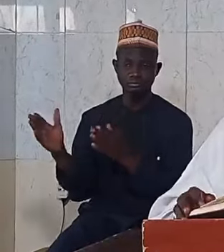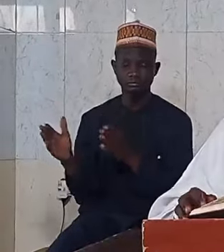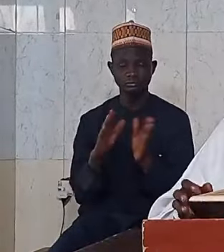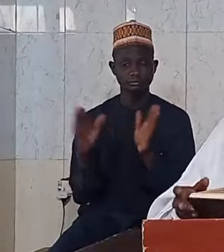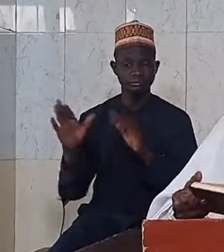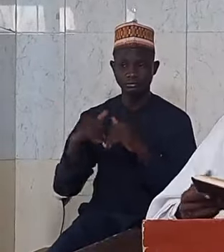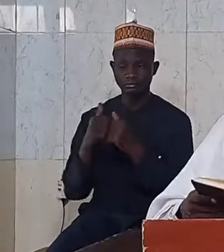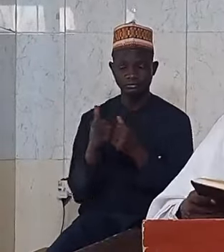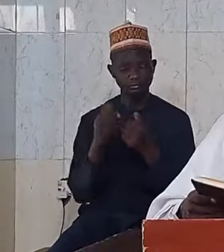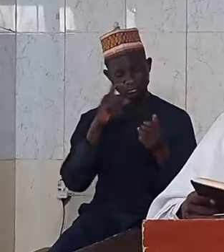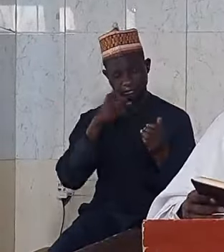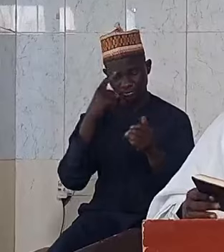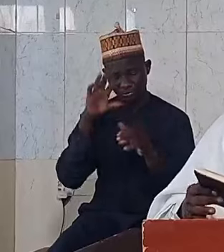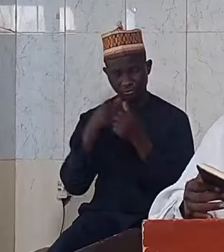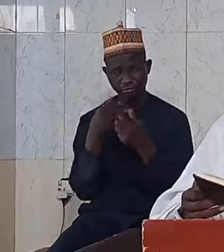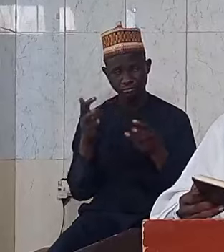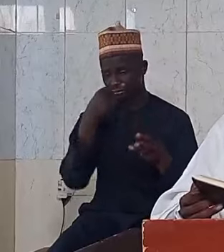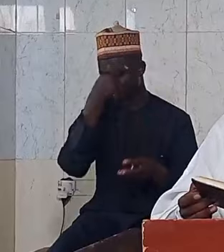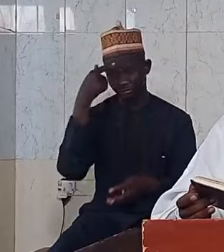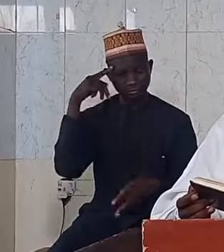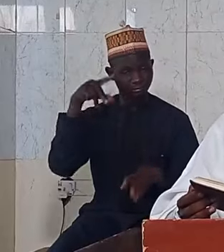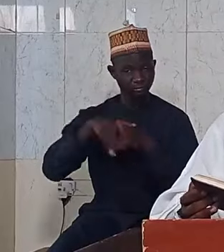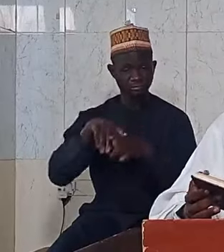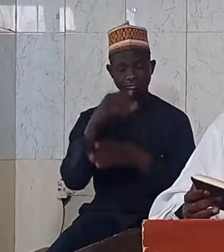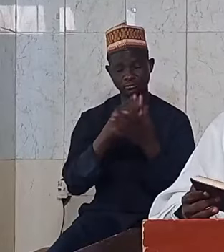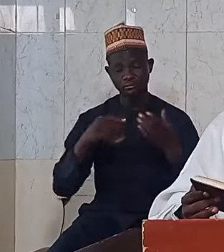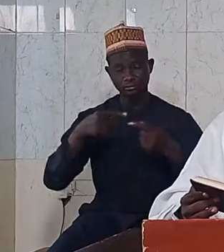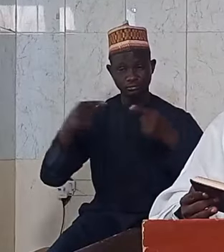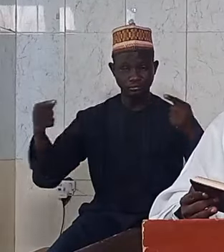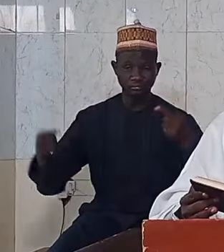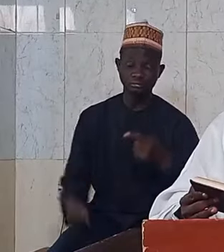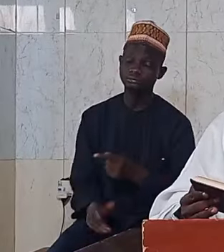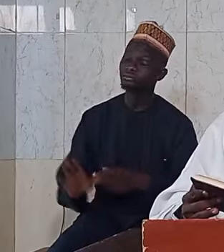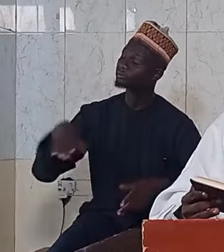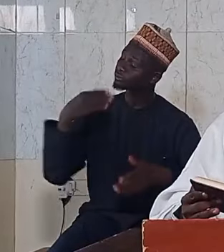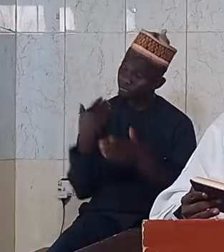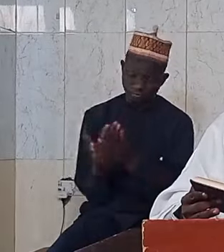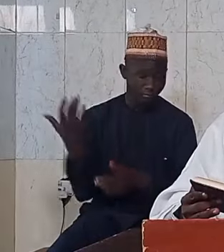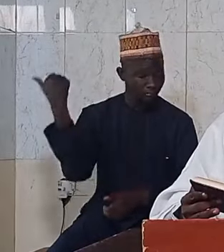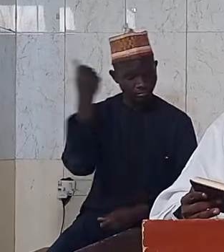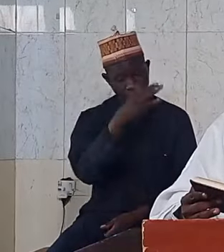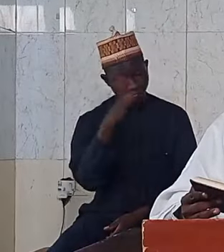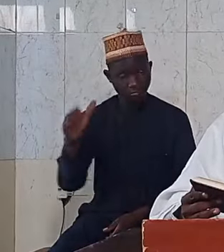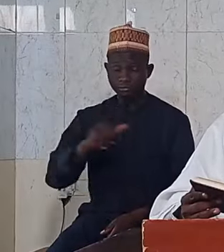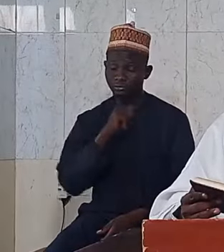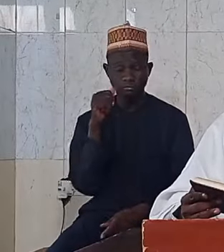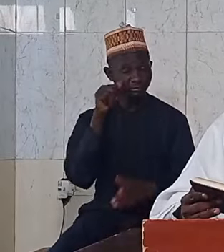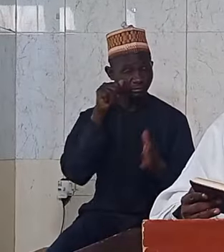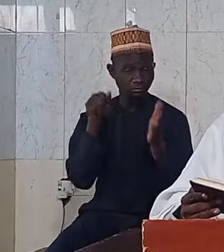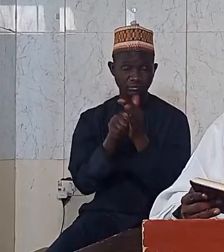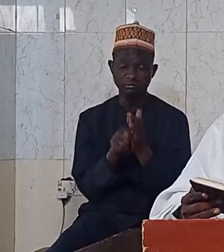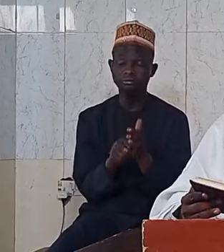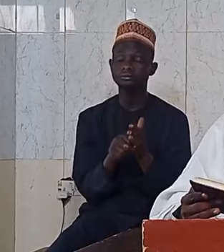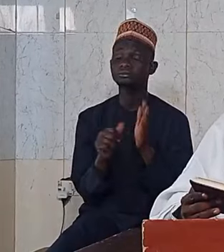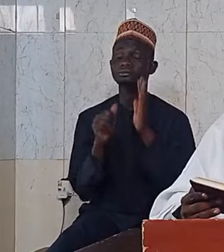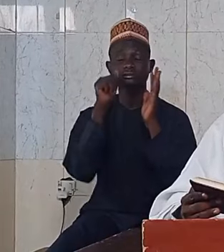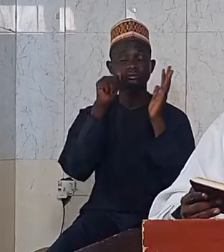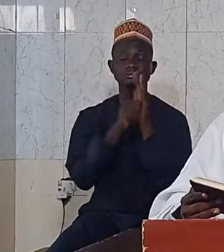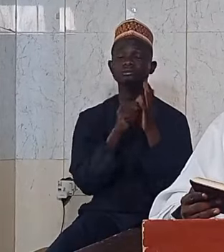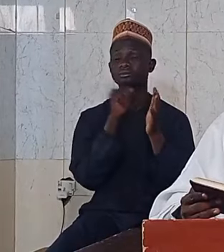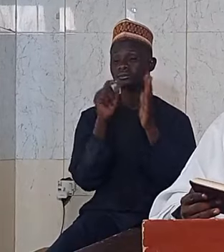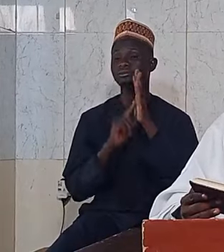plan ayi waye saboda a cutar da abokin gaba to duk abinda ba a bayyane yake ba a boye aka yi